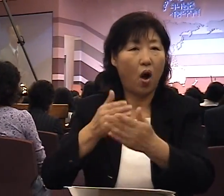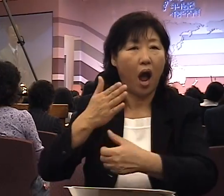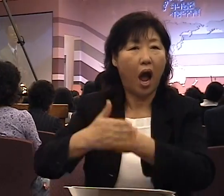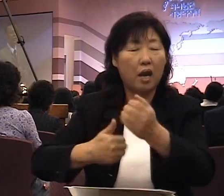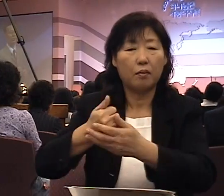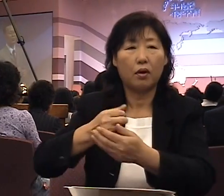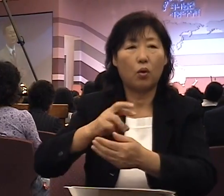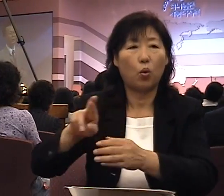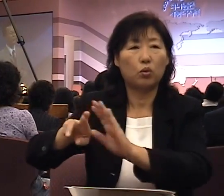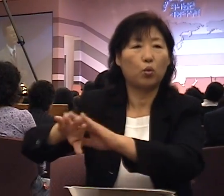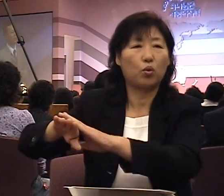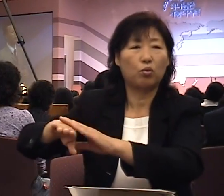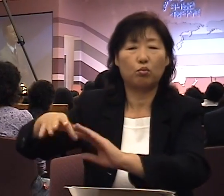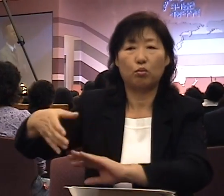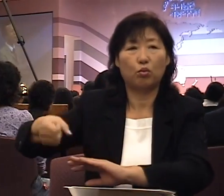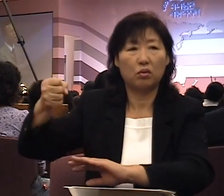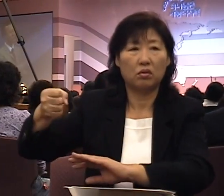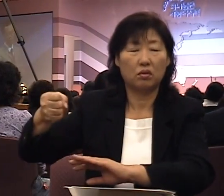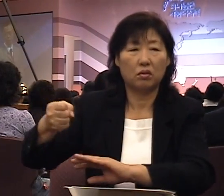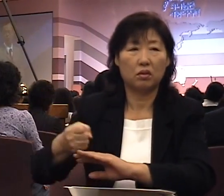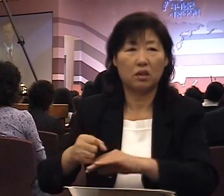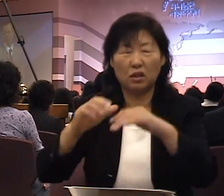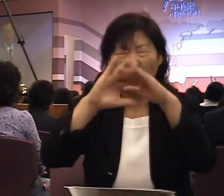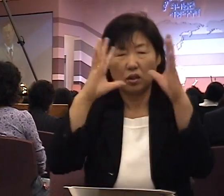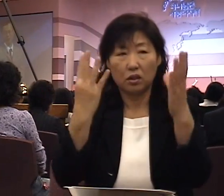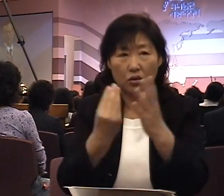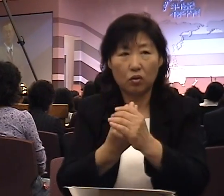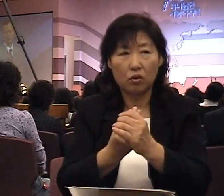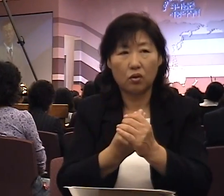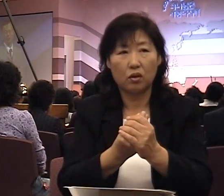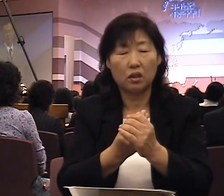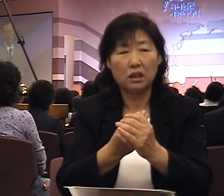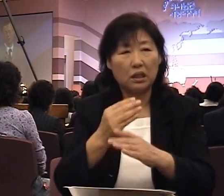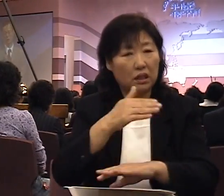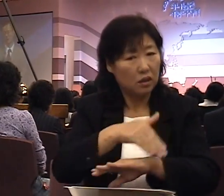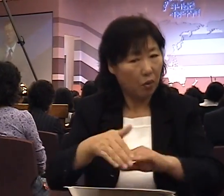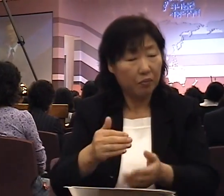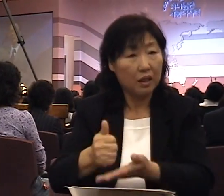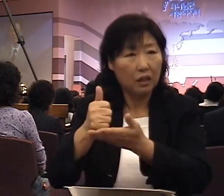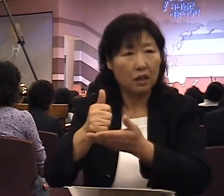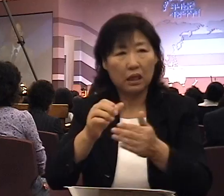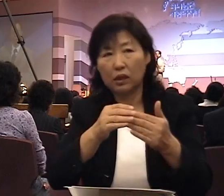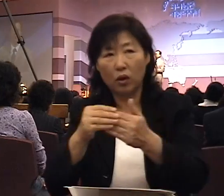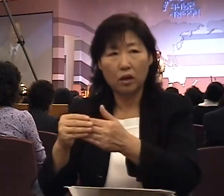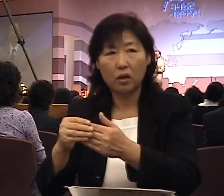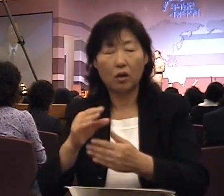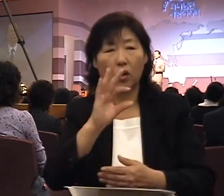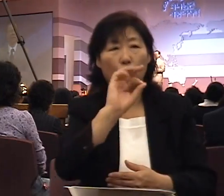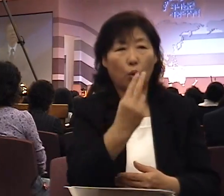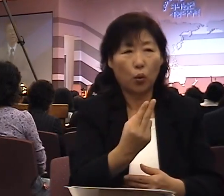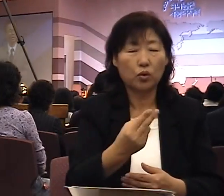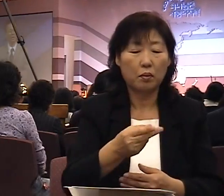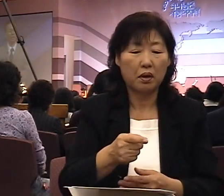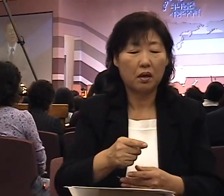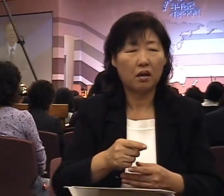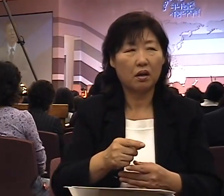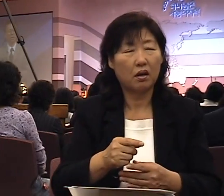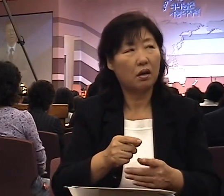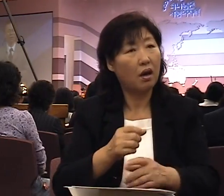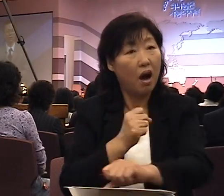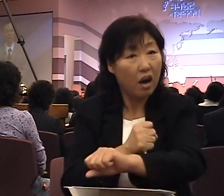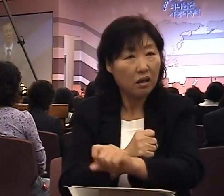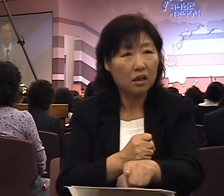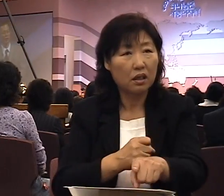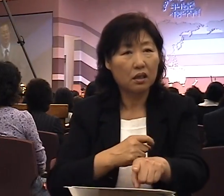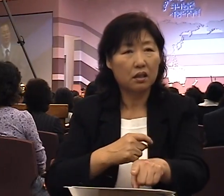붙잡고 전체적인 섭리의 손길로 인도하시는 것 아시죠? 요셉의 형들이 하는 거 이거 죄였습니다.